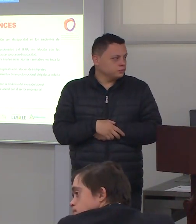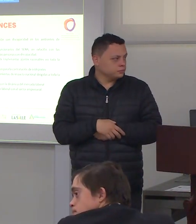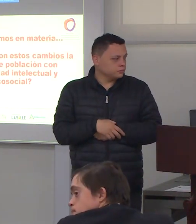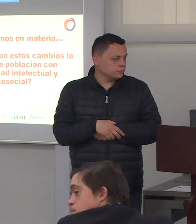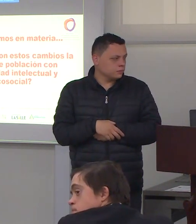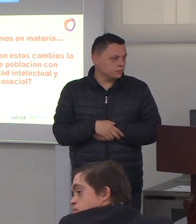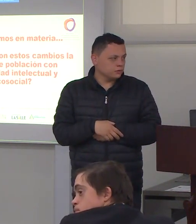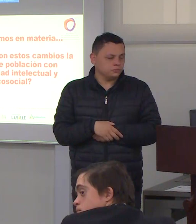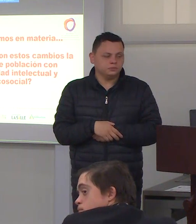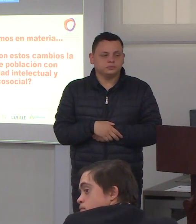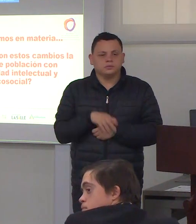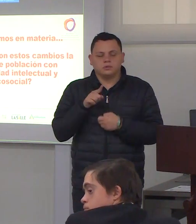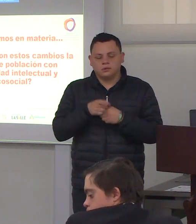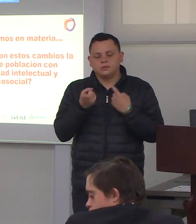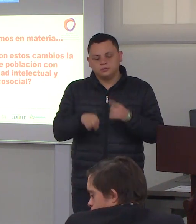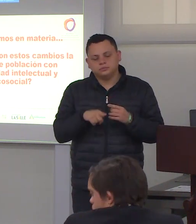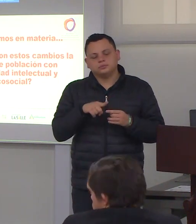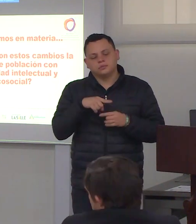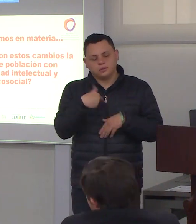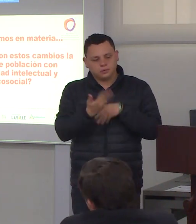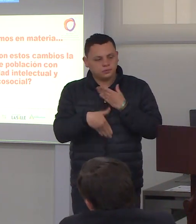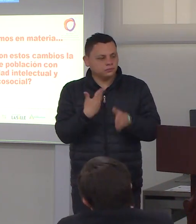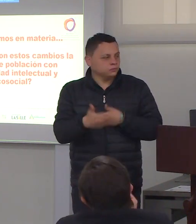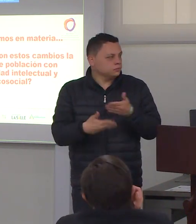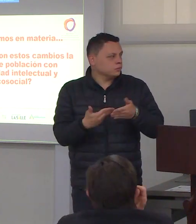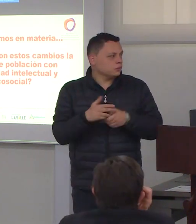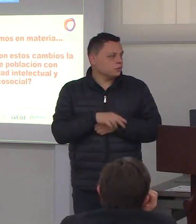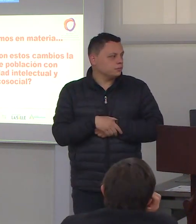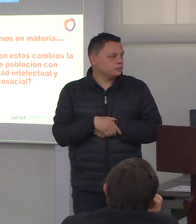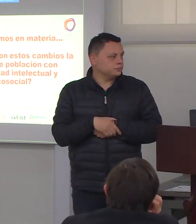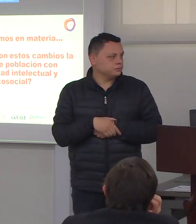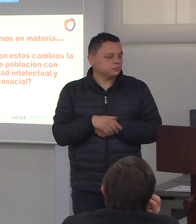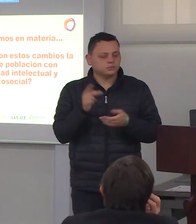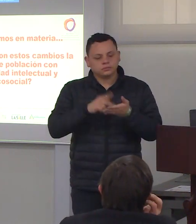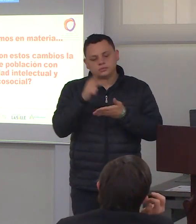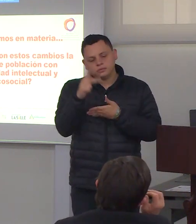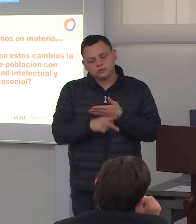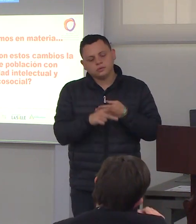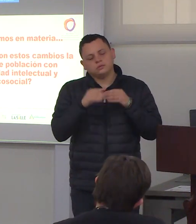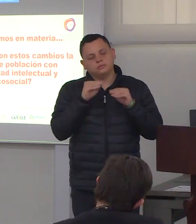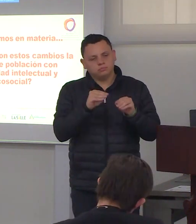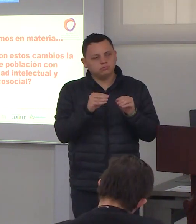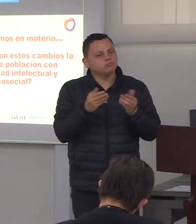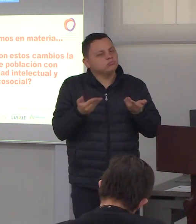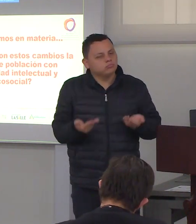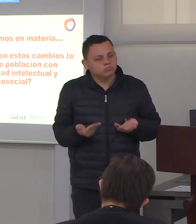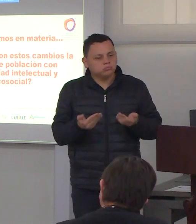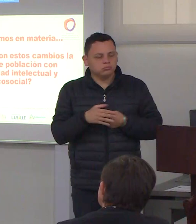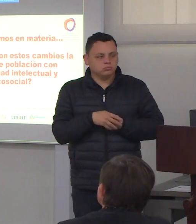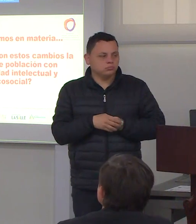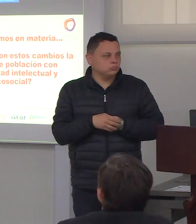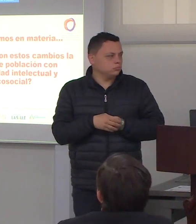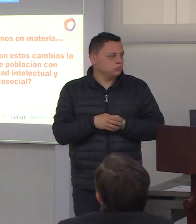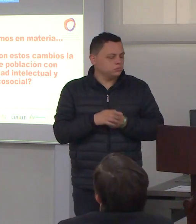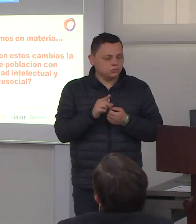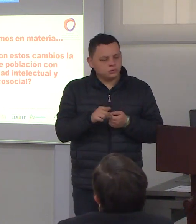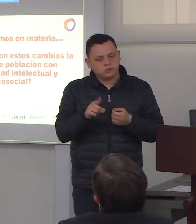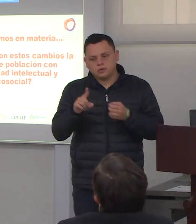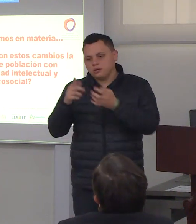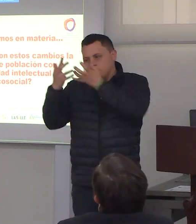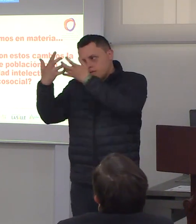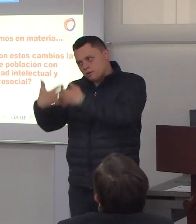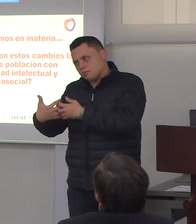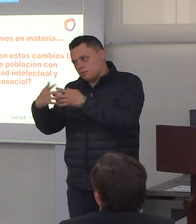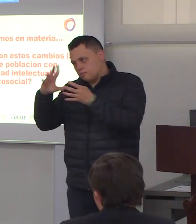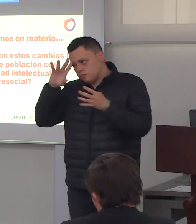Hemos desarrollado procesos de proyectos de formación con empresas,